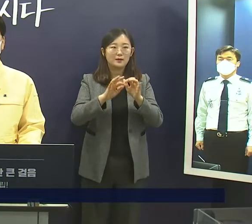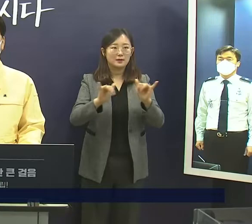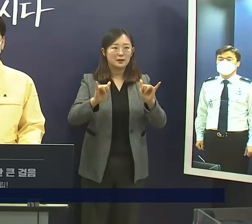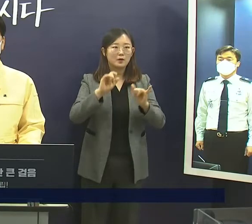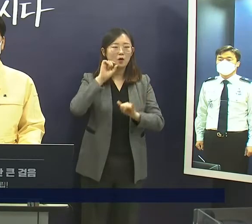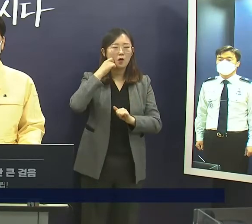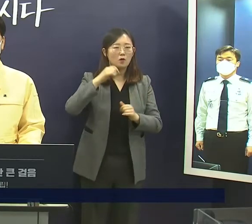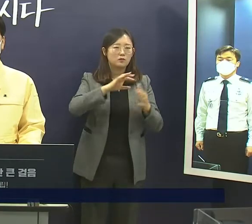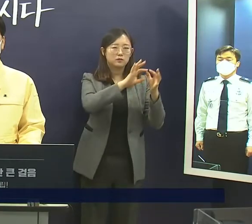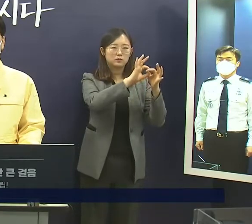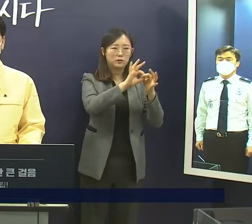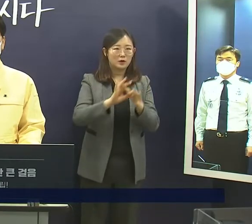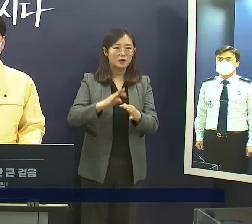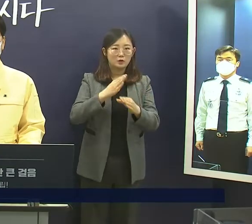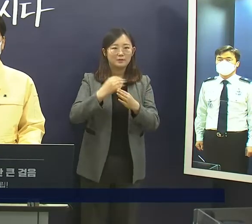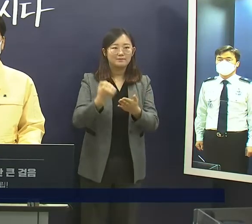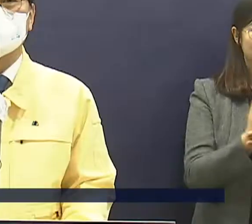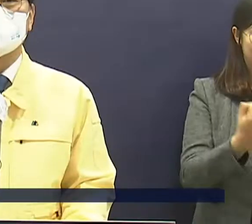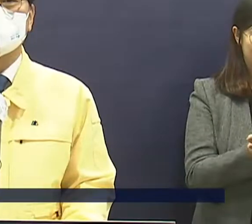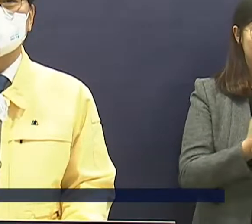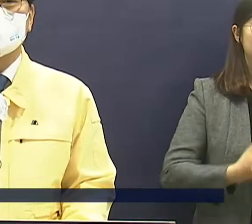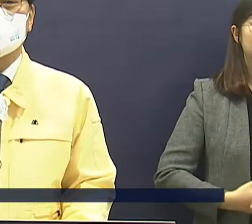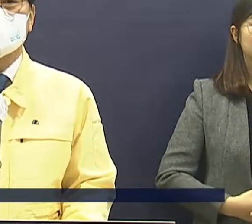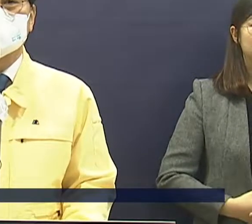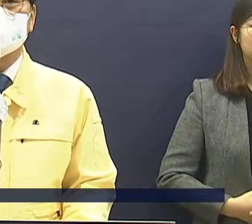하루 평균 50명의 확진 자가 나오고 있습니다